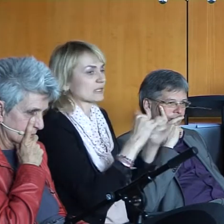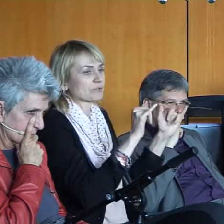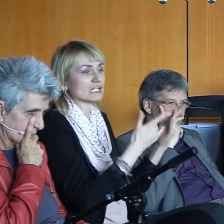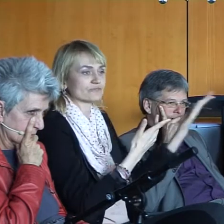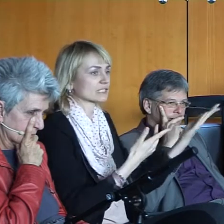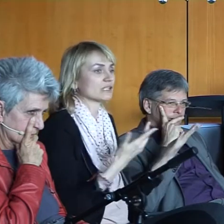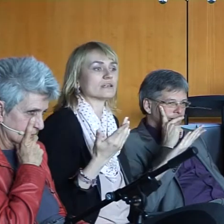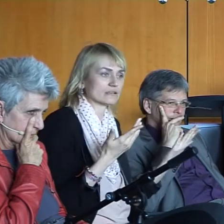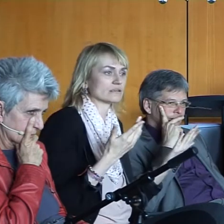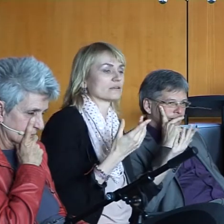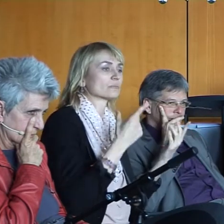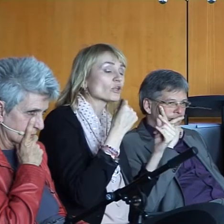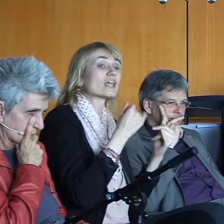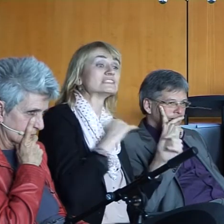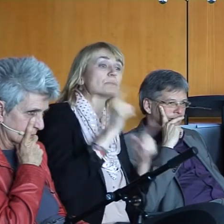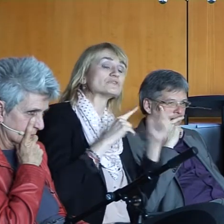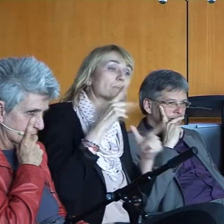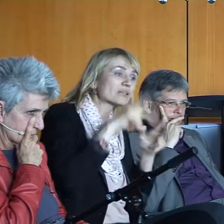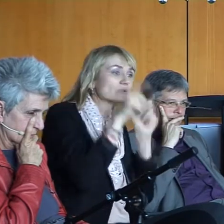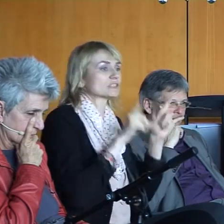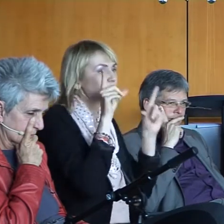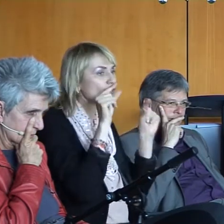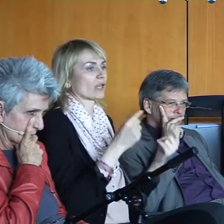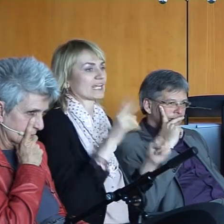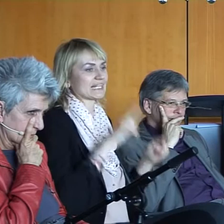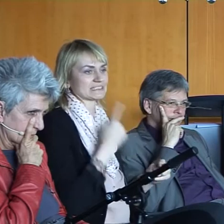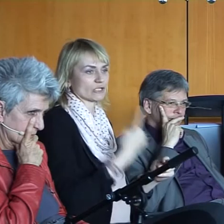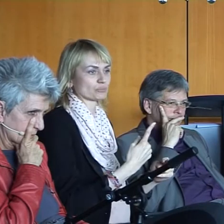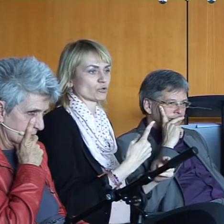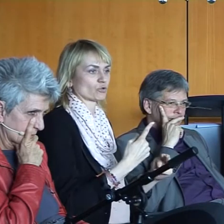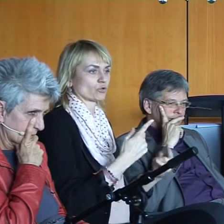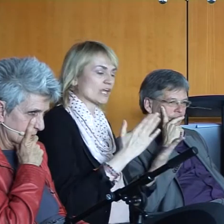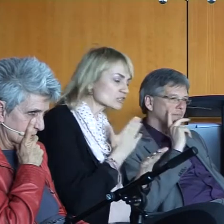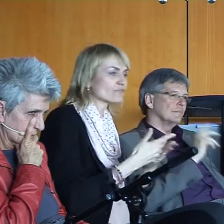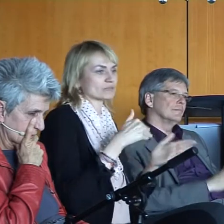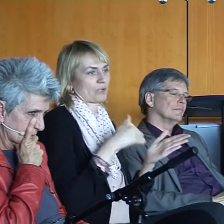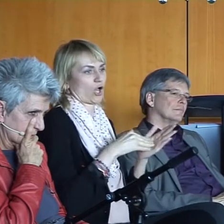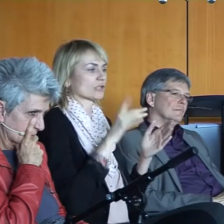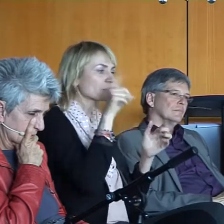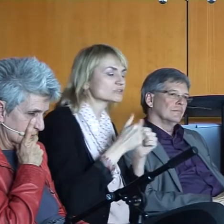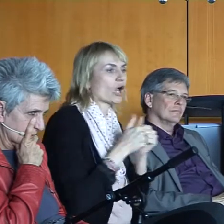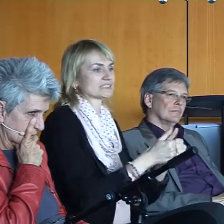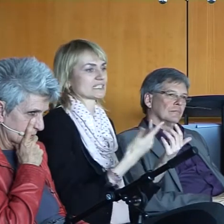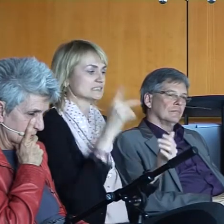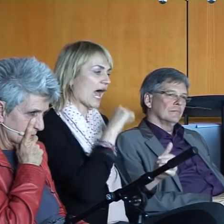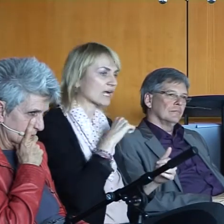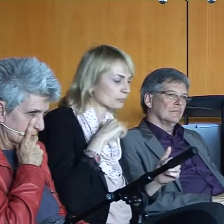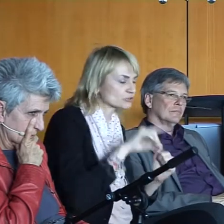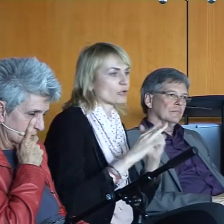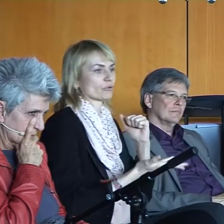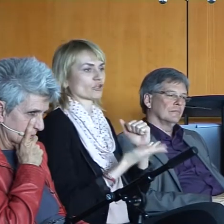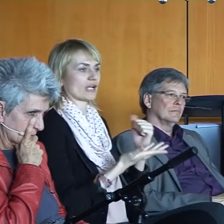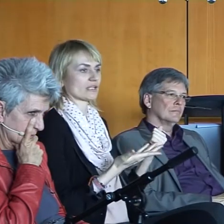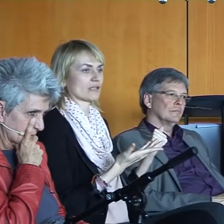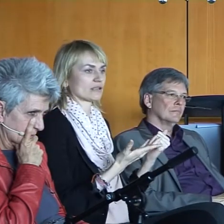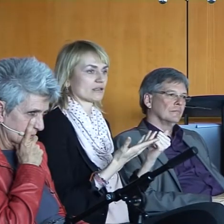ganz wichtig ist, ist Selbstbestimmung. Ja, genau. Selbstbestimmt leben bedeutet, einen Rechtsanspruch zu haben, das selbst